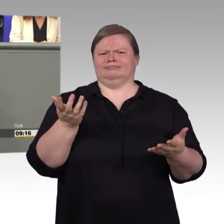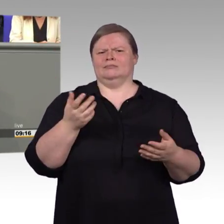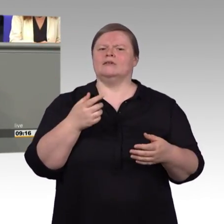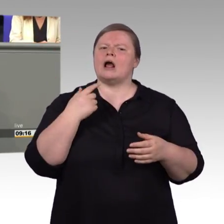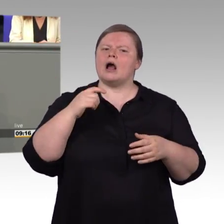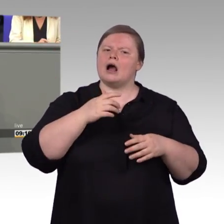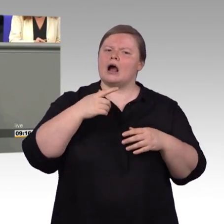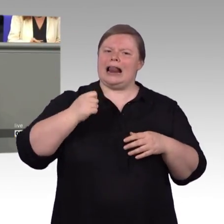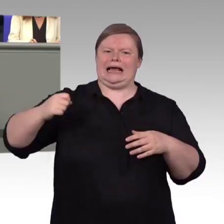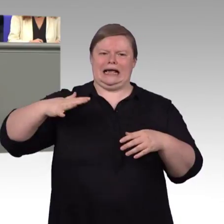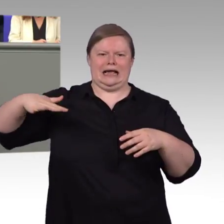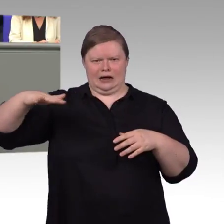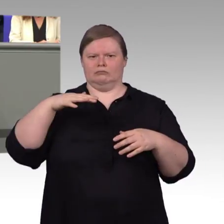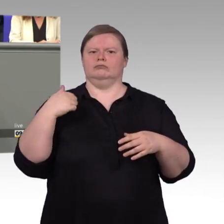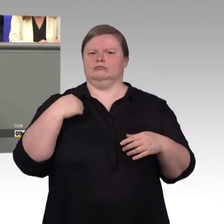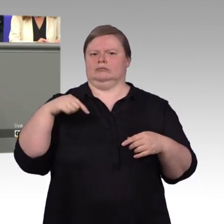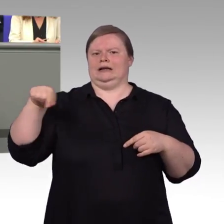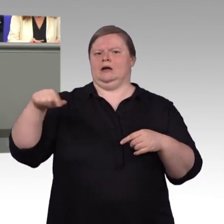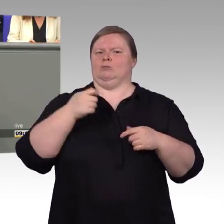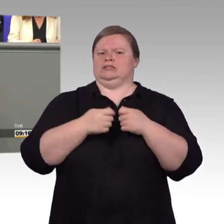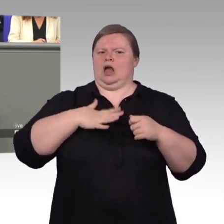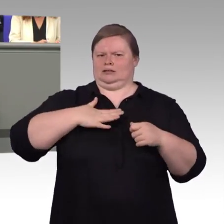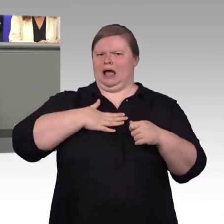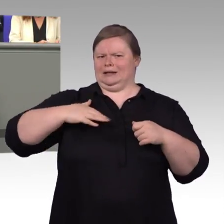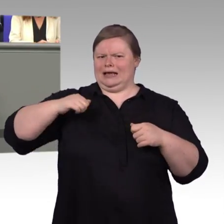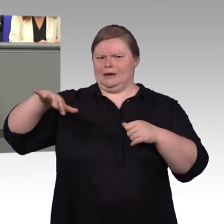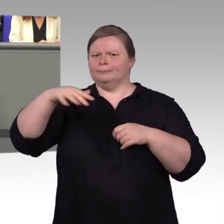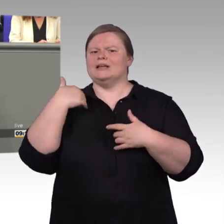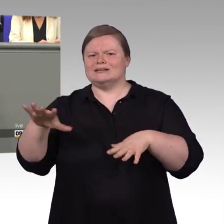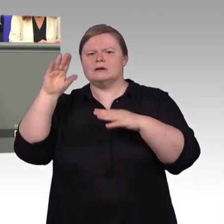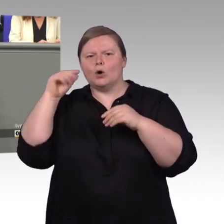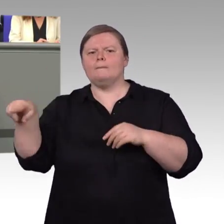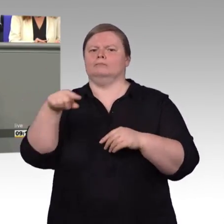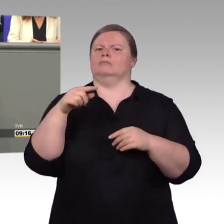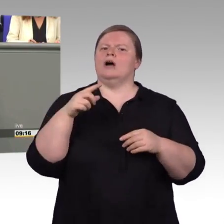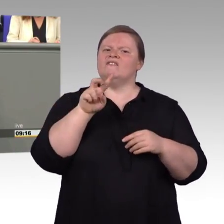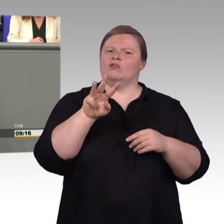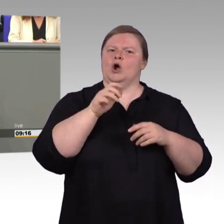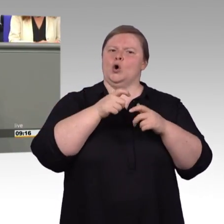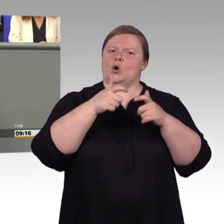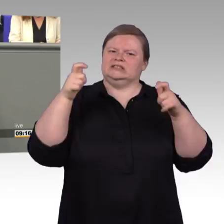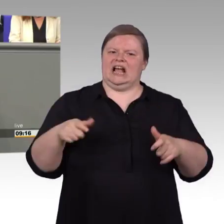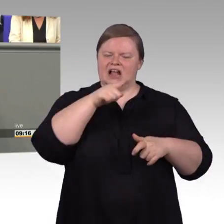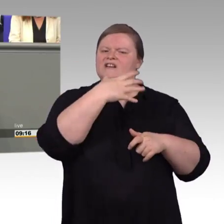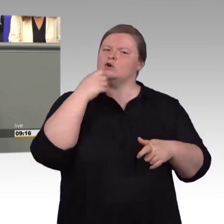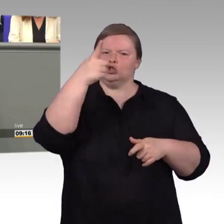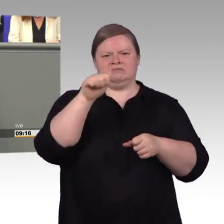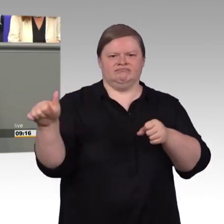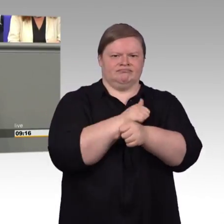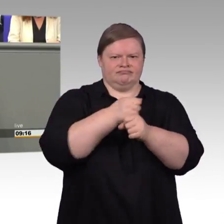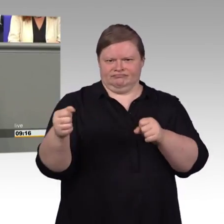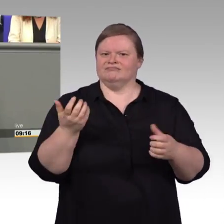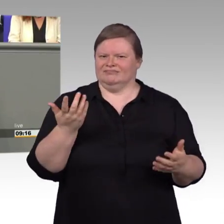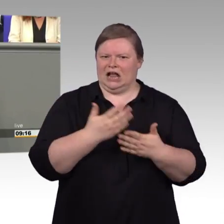in einem der ostdeutschen Landtage kürzlich erfolgreich geklagt, weil auch dort in einer wichtigen Frage eine